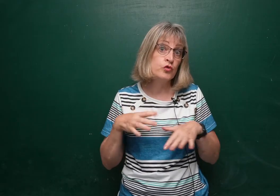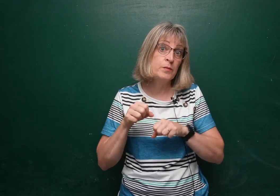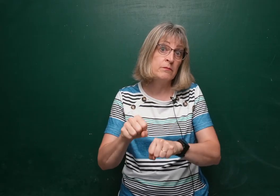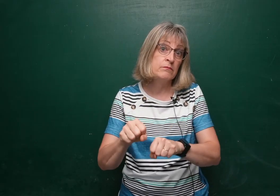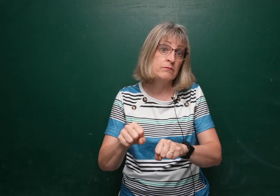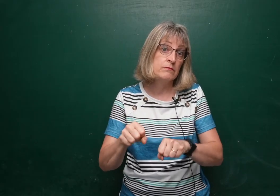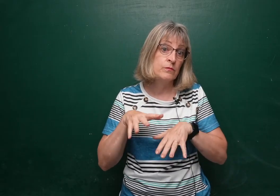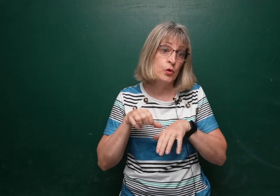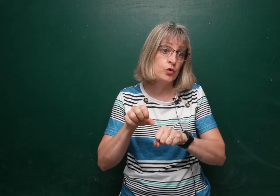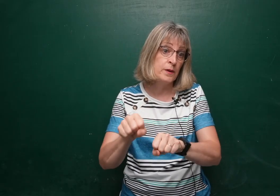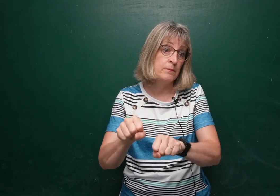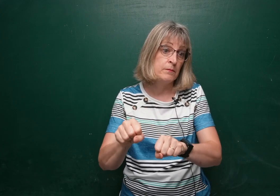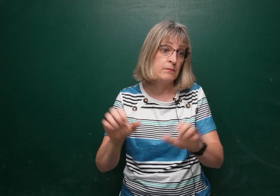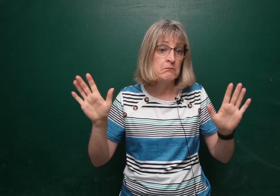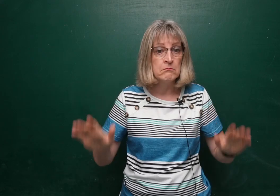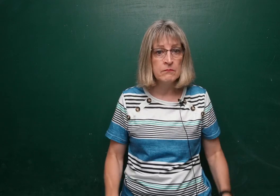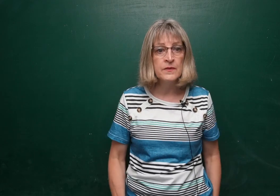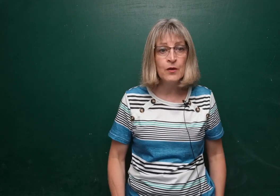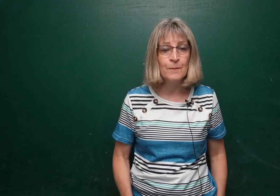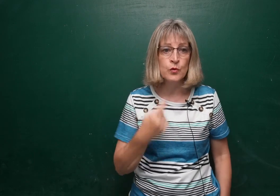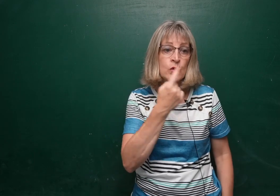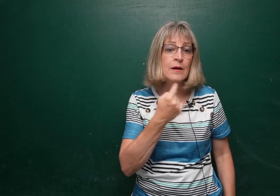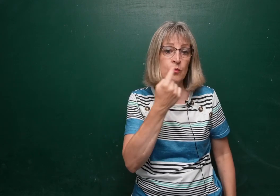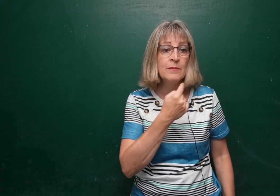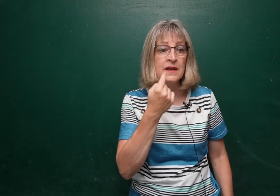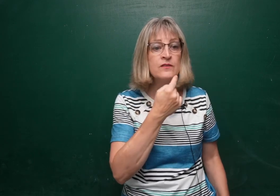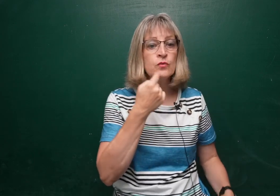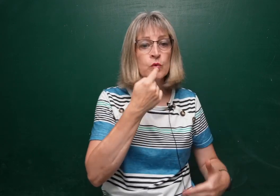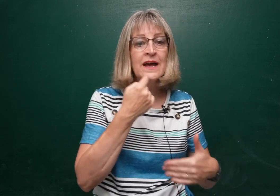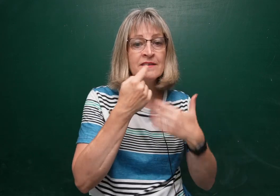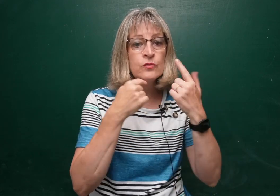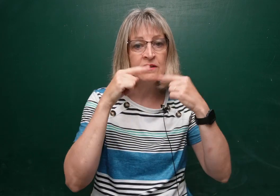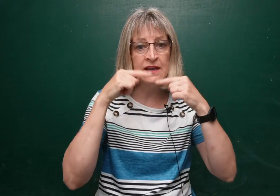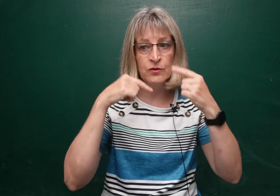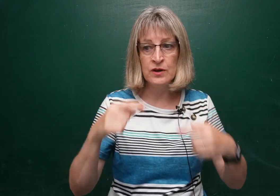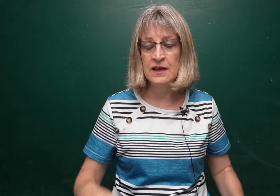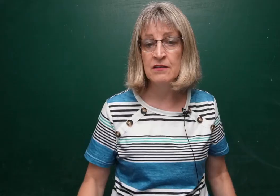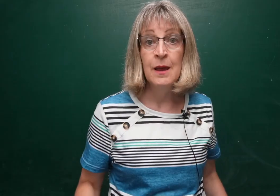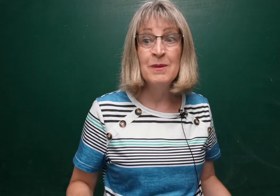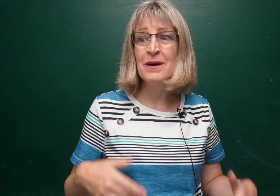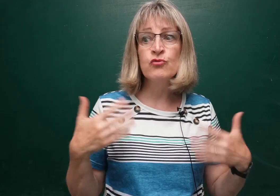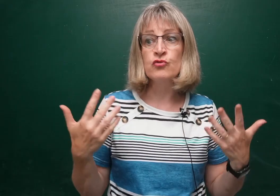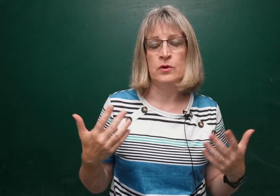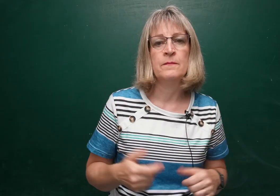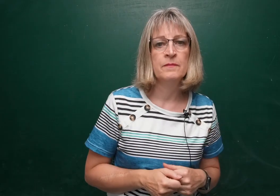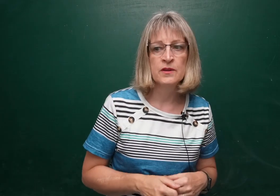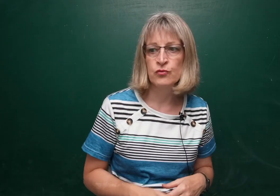occupée, occupée. D'accord? Donc on labialise, on articule avec les lèvres, mais pas toujours, pas toujours.